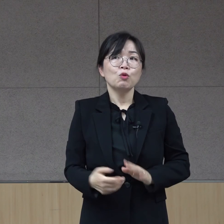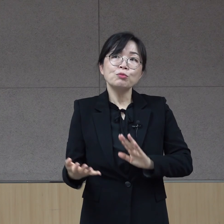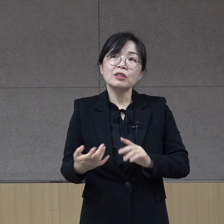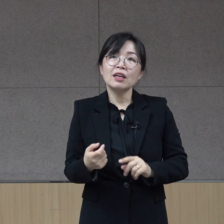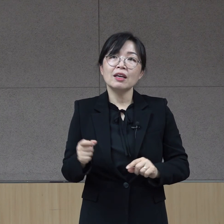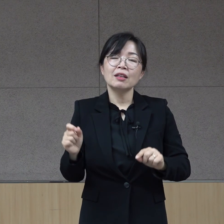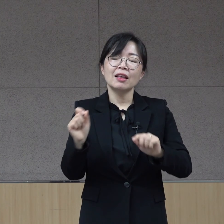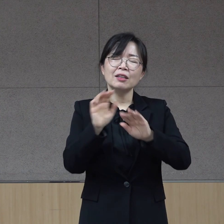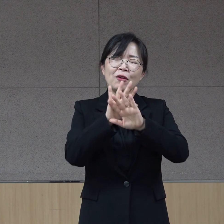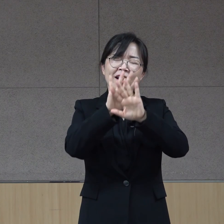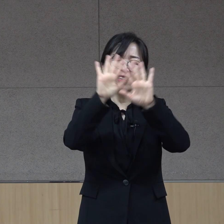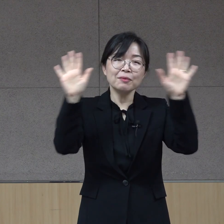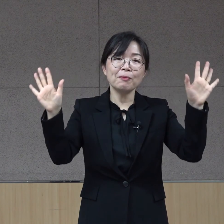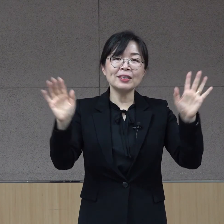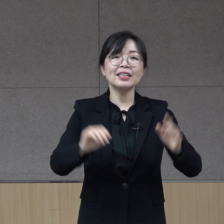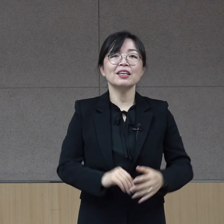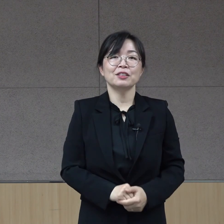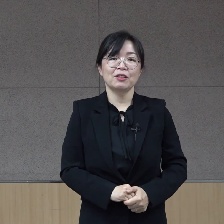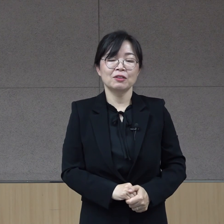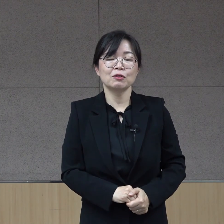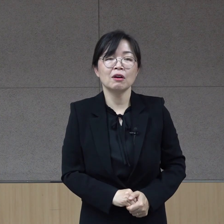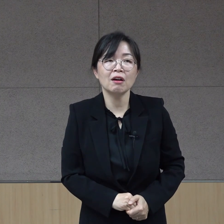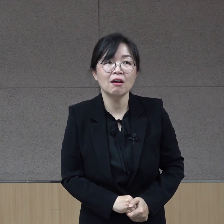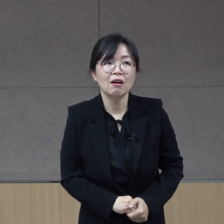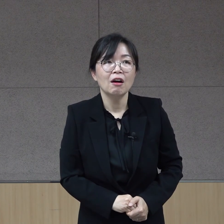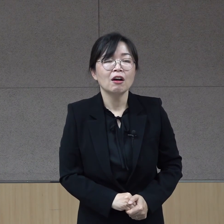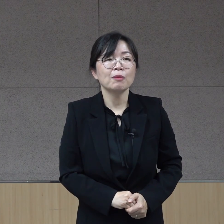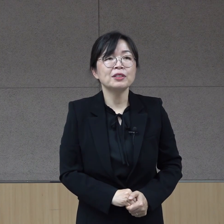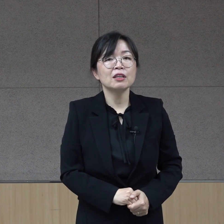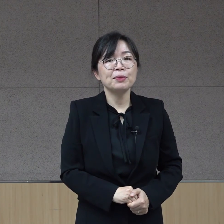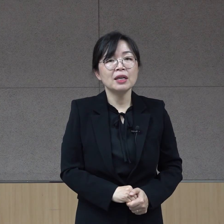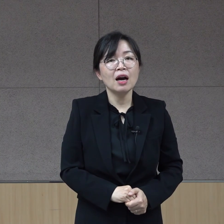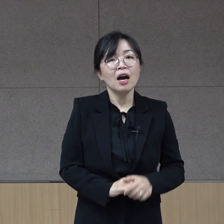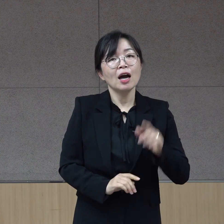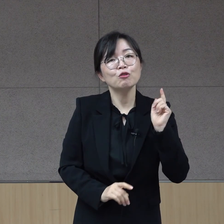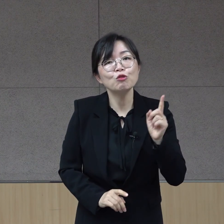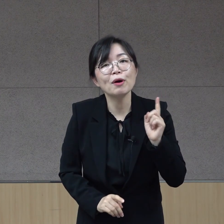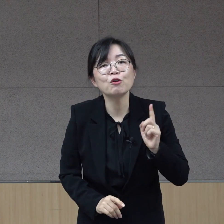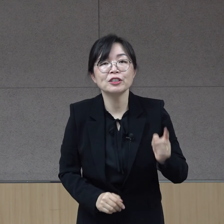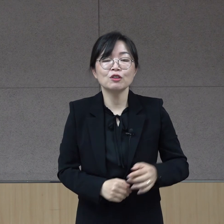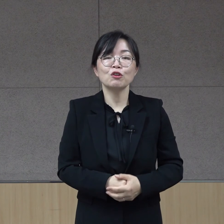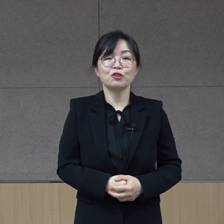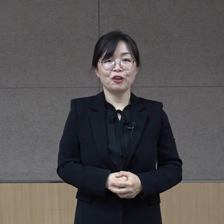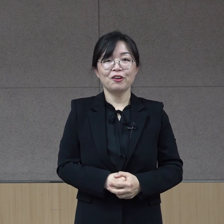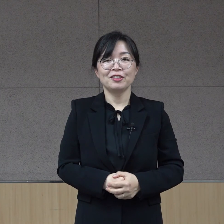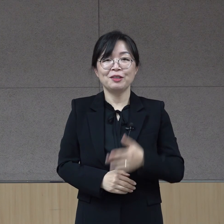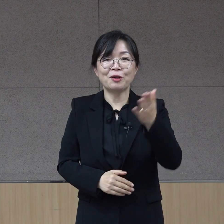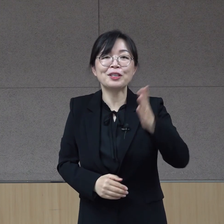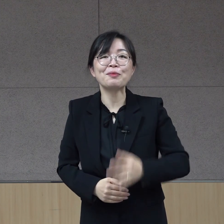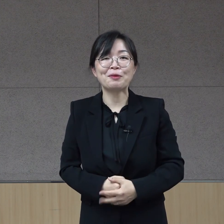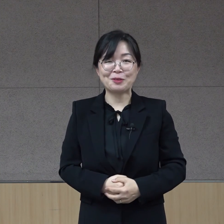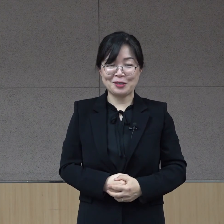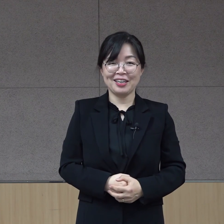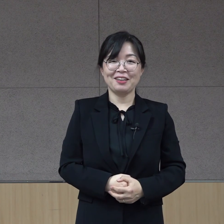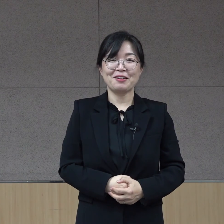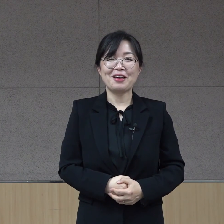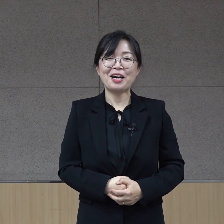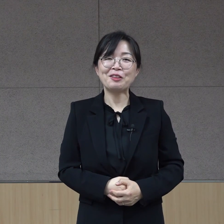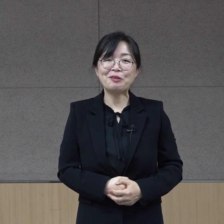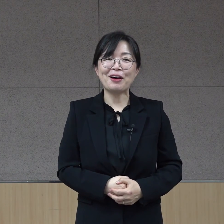조금 전에 날이 화창했어요. 그러다가 갑자기 비가 한두 방울씩 떨어져요. 선생님, 어떻게 표현하면 좋을까요? 한두